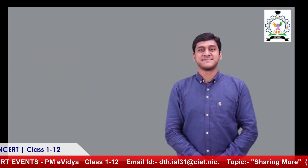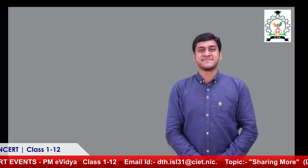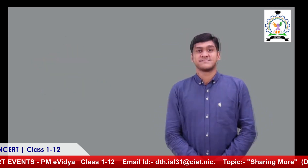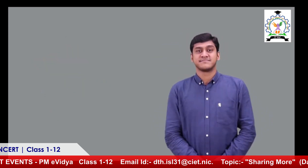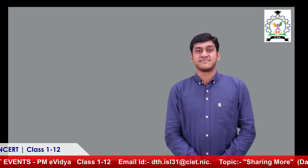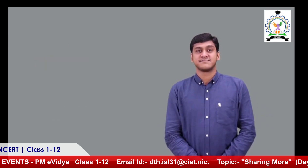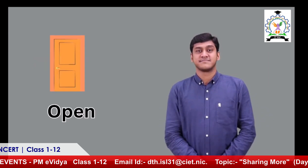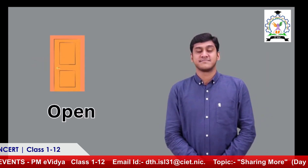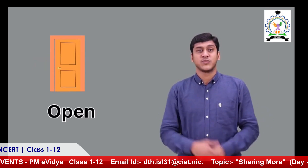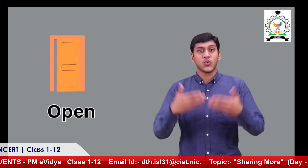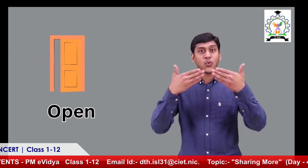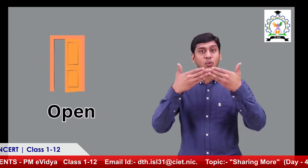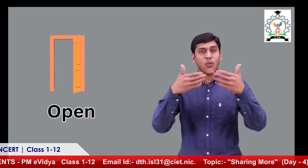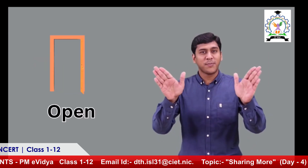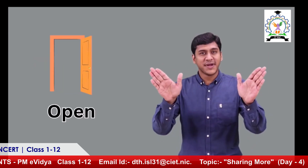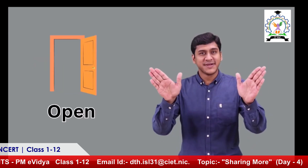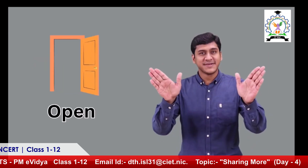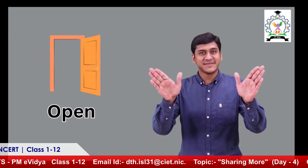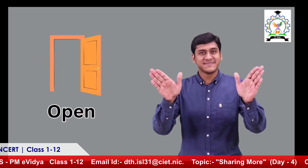लेना,